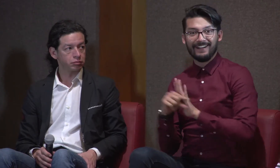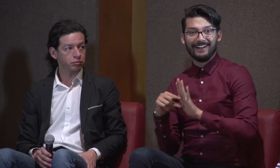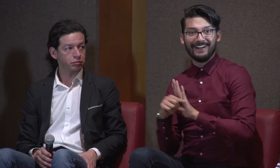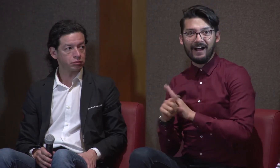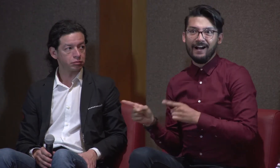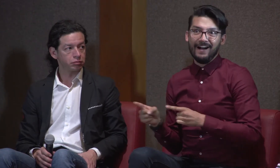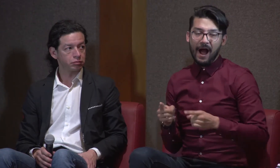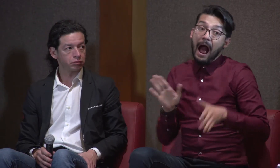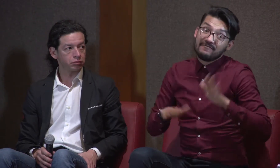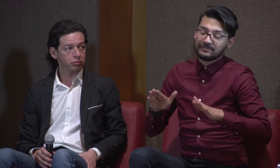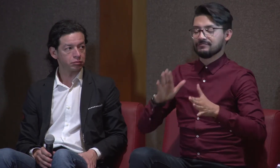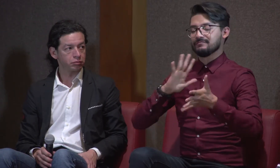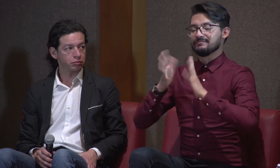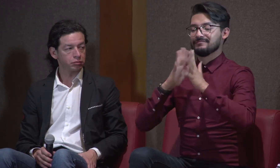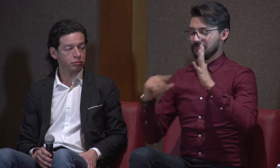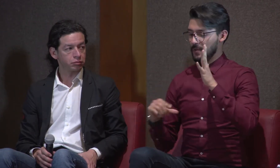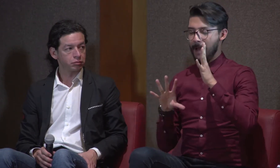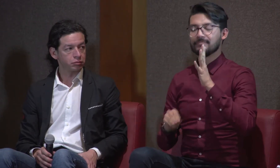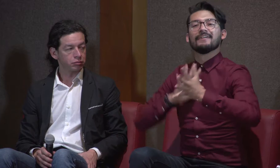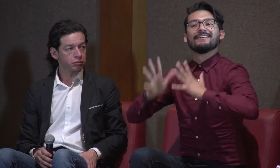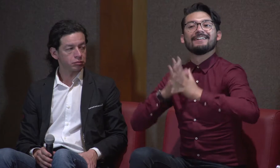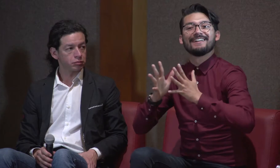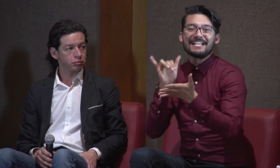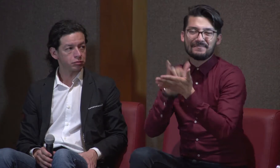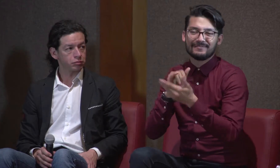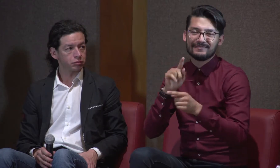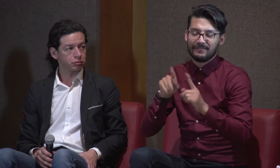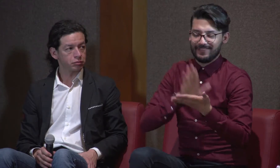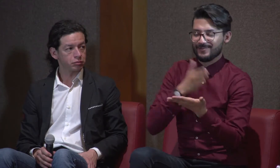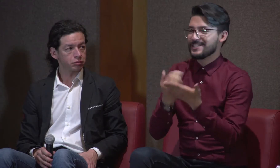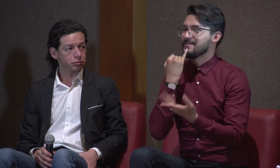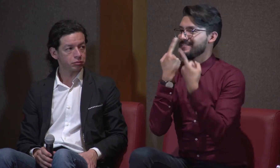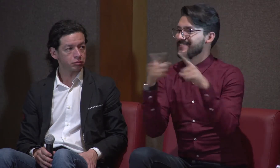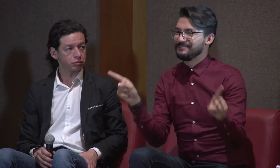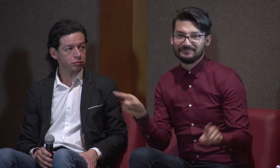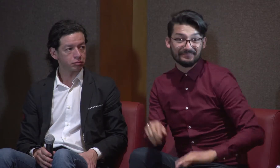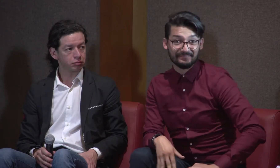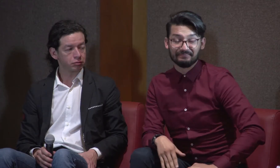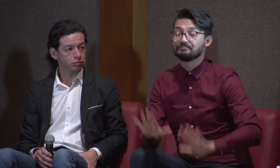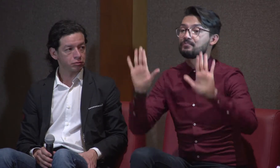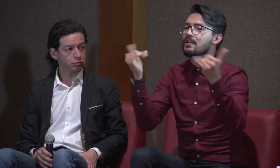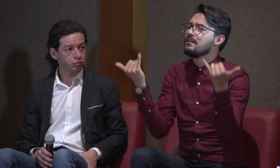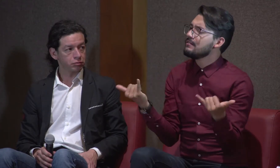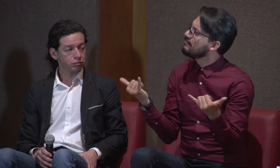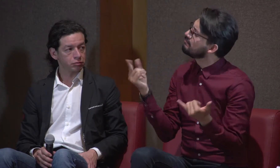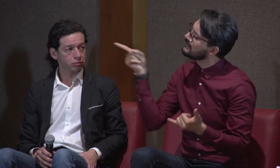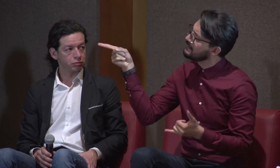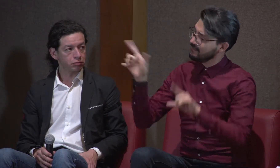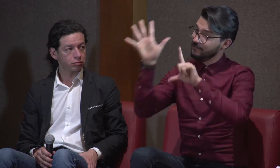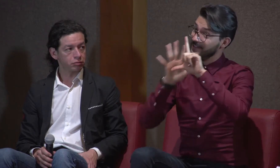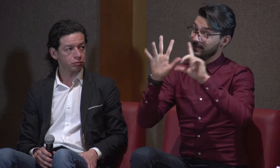es David Cuellar. Así como pasaba con los subtítulos, mi compañero Diego terminó de señar